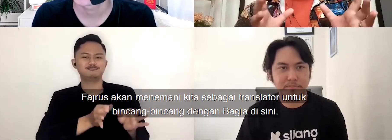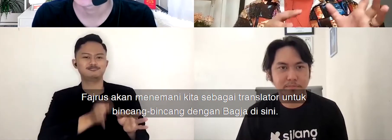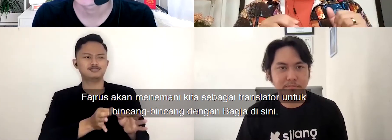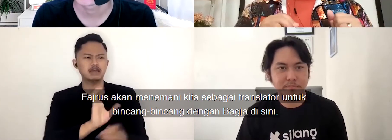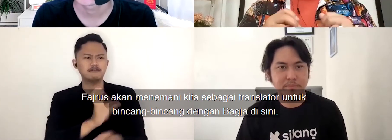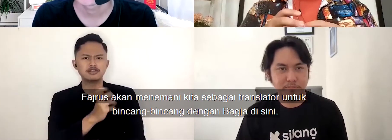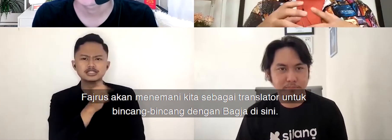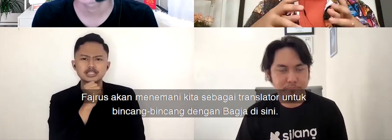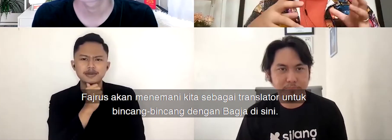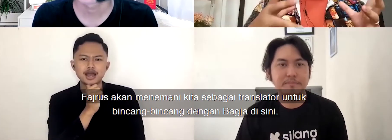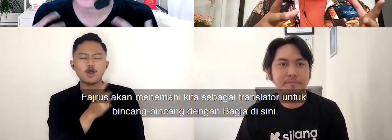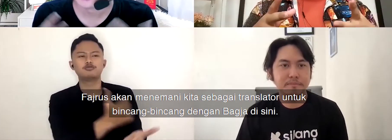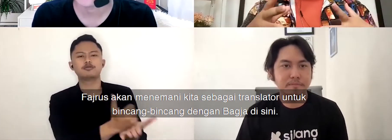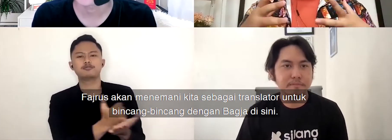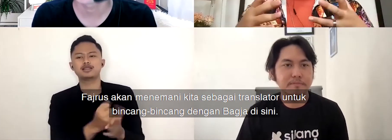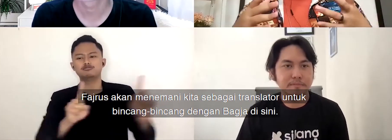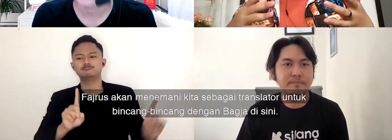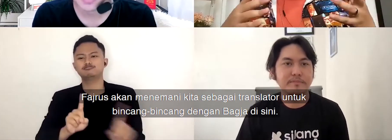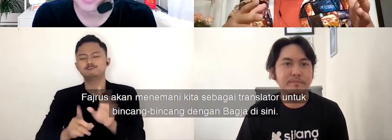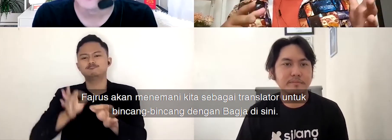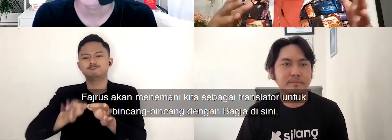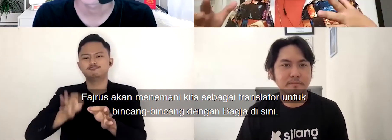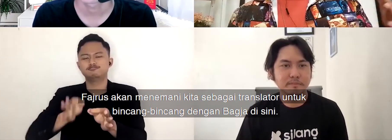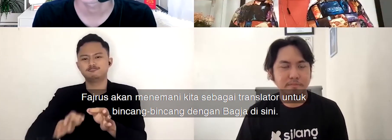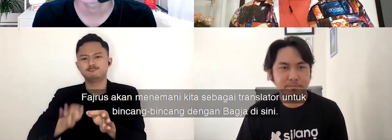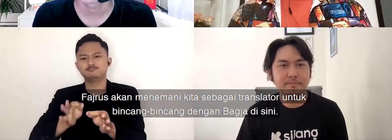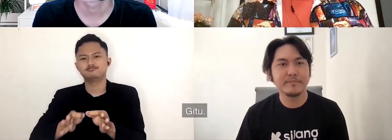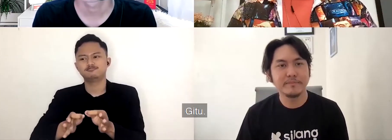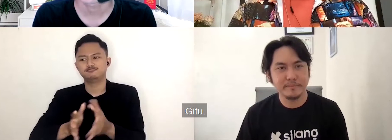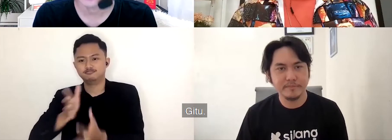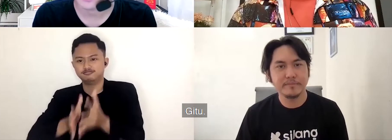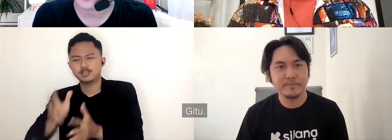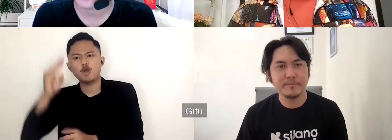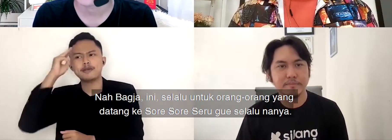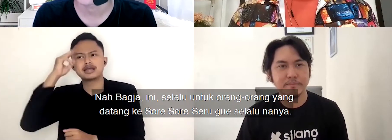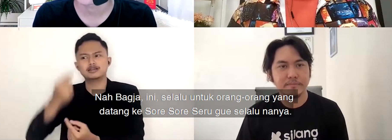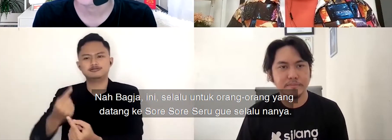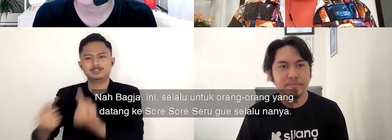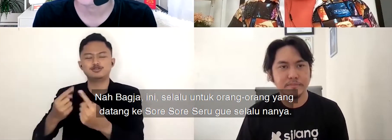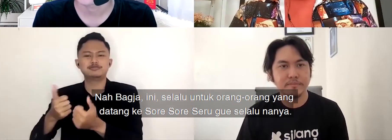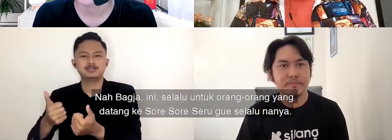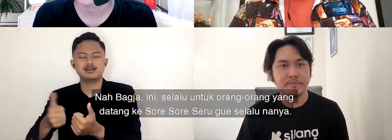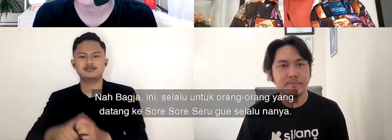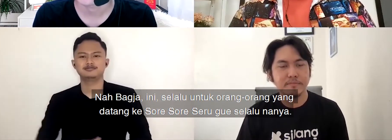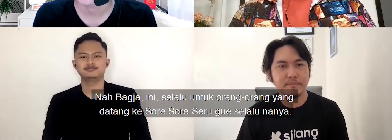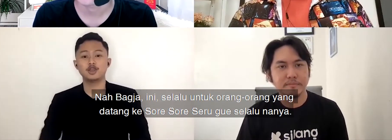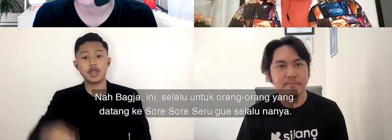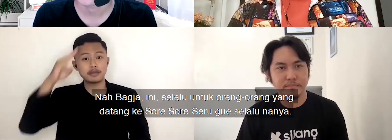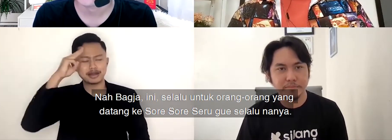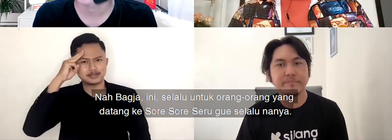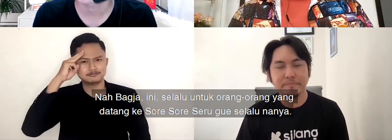akan menemani kita untuk sebagai translator untuk dijaminkan dengan bakteri di sini gitu nah bangga ini